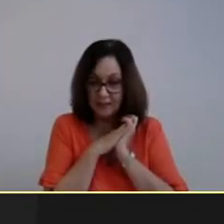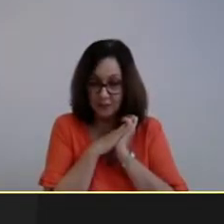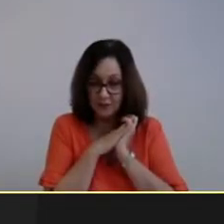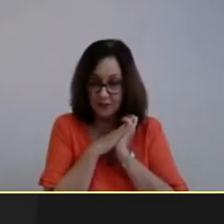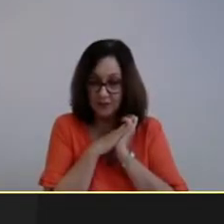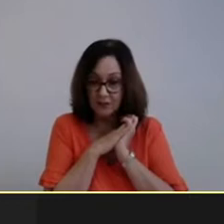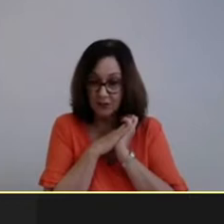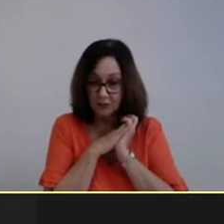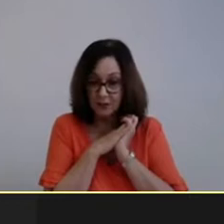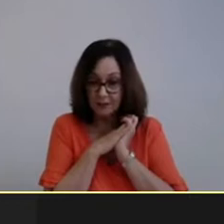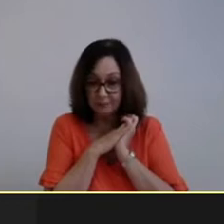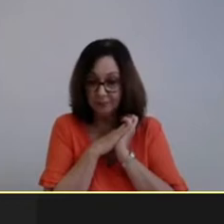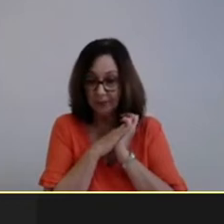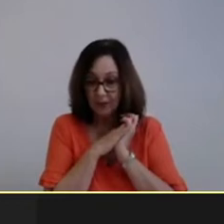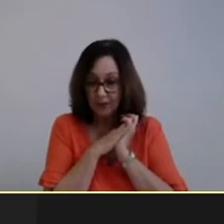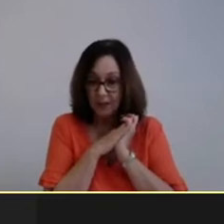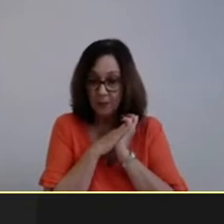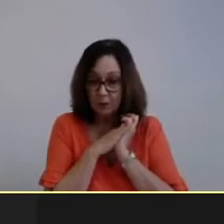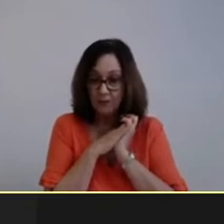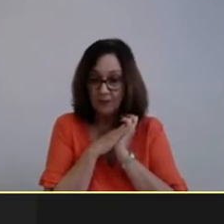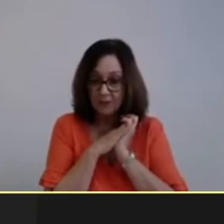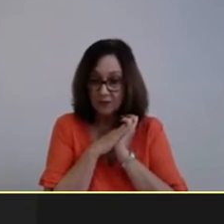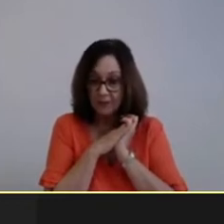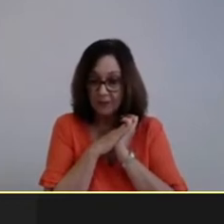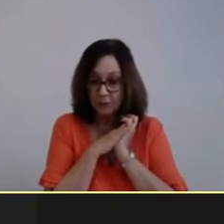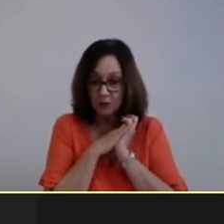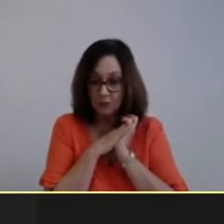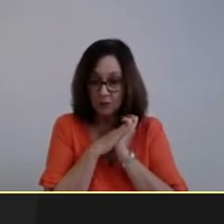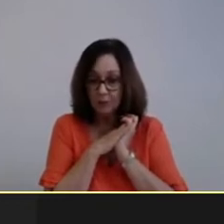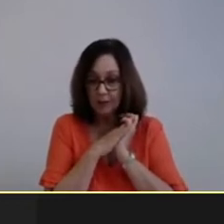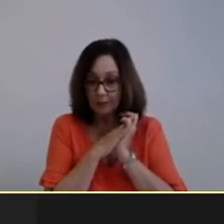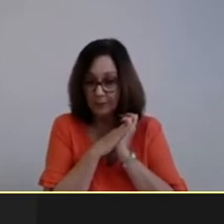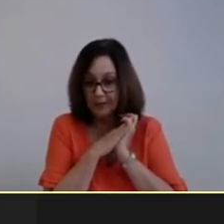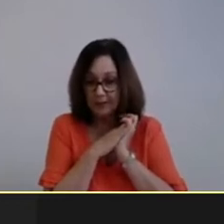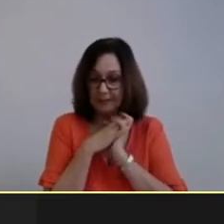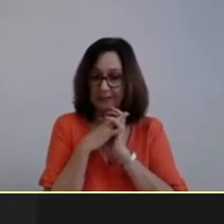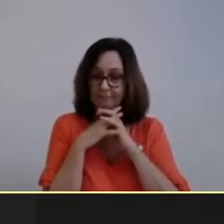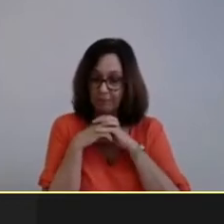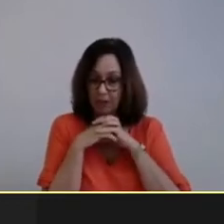100 anos de trajetória? Em 1992 mudou